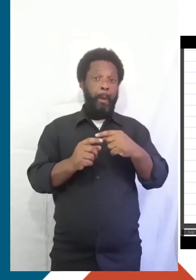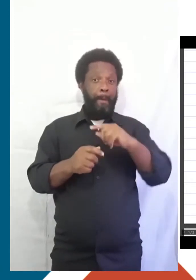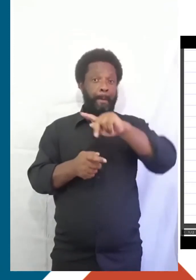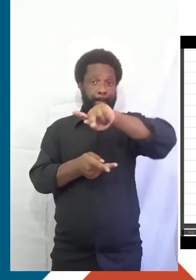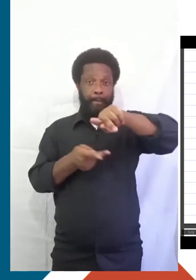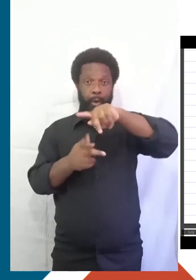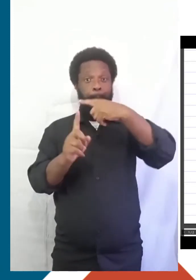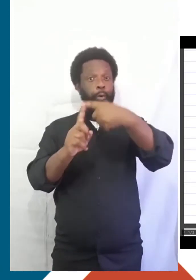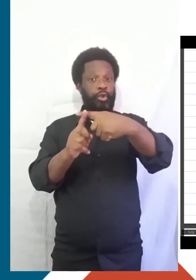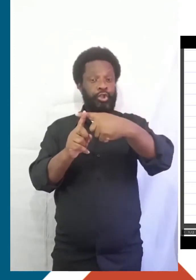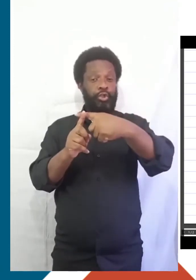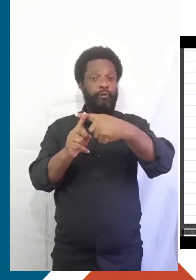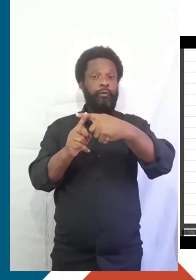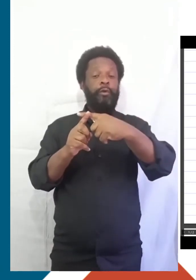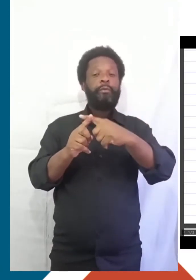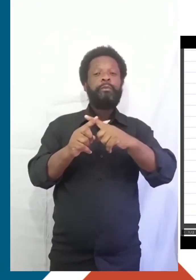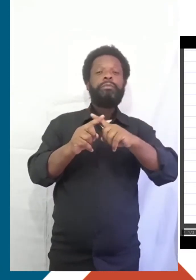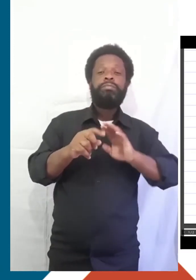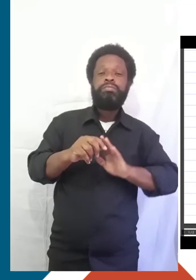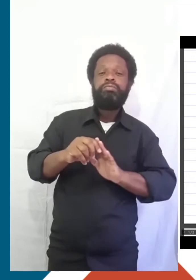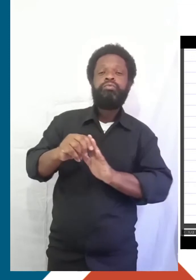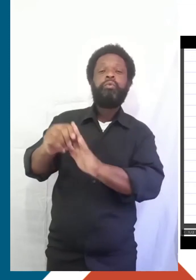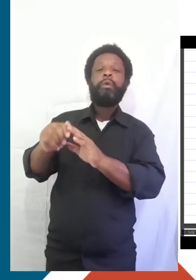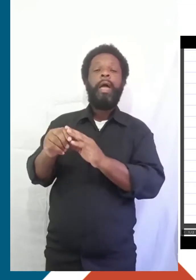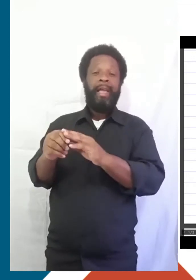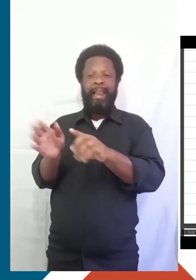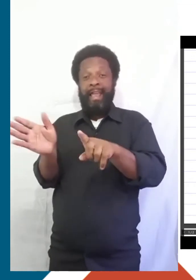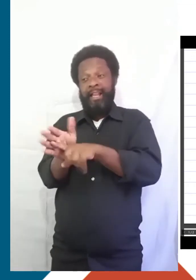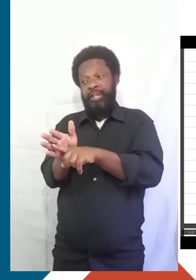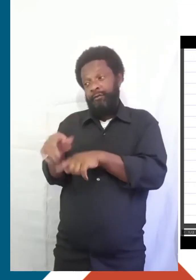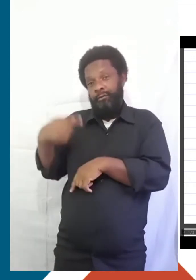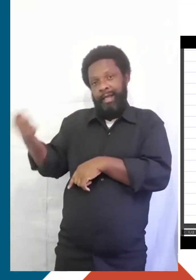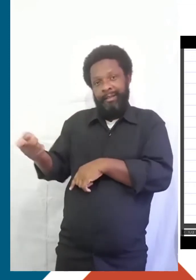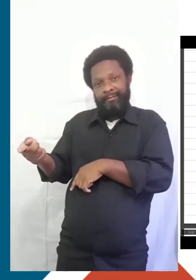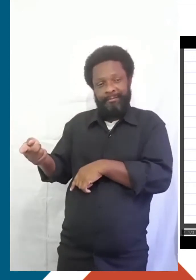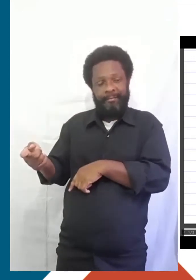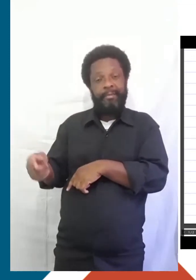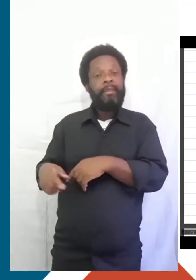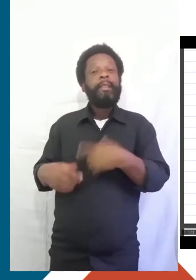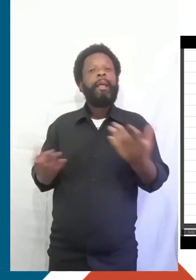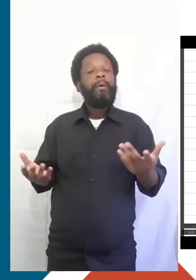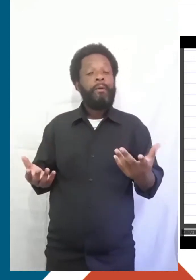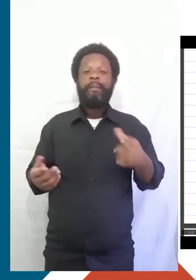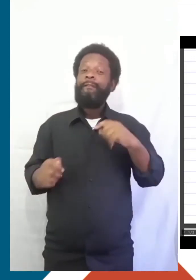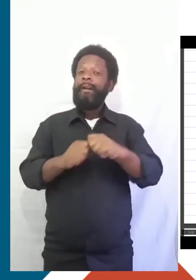repara, esse polo positivo, ele induz o quê? Um polo negativo na molécula ao lado.